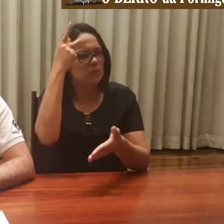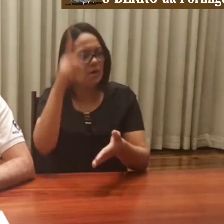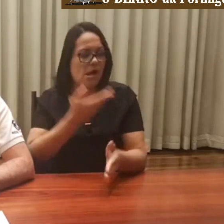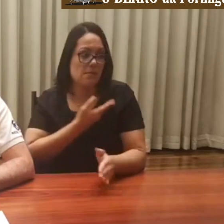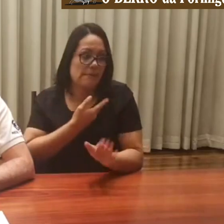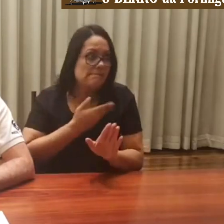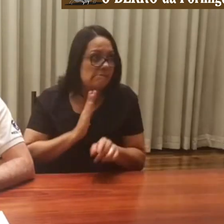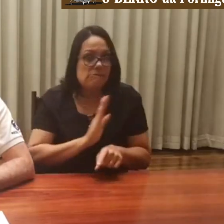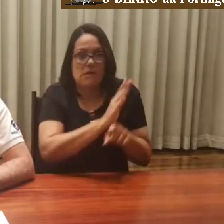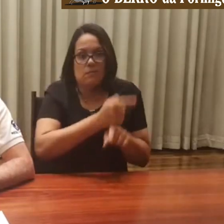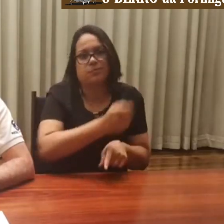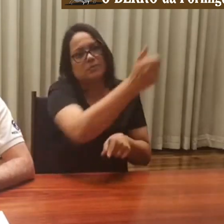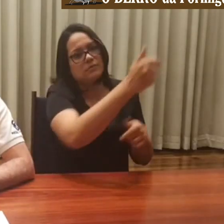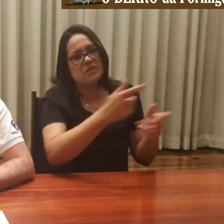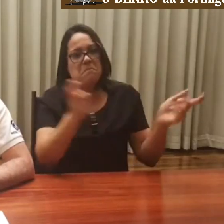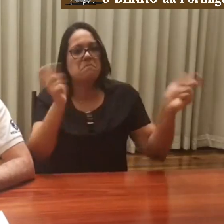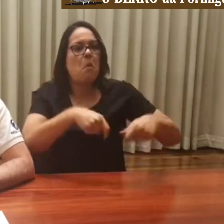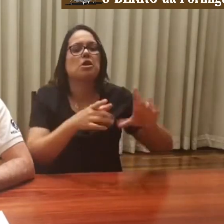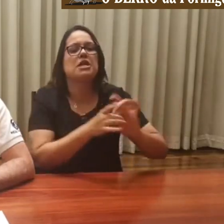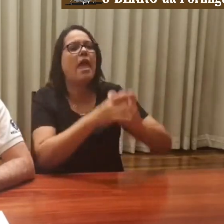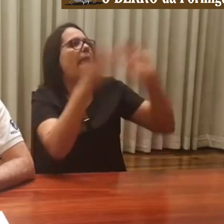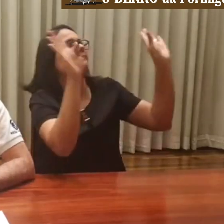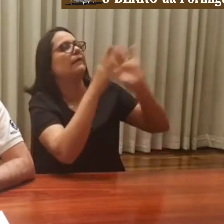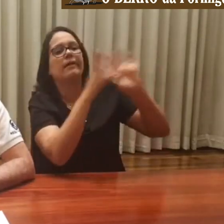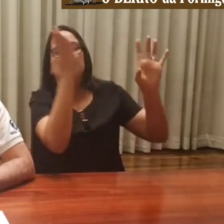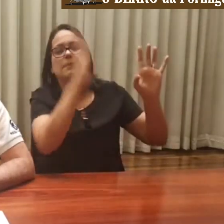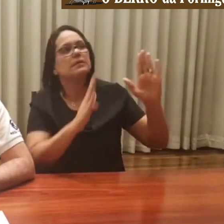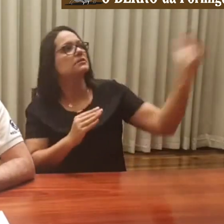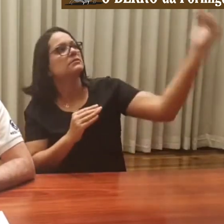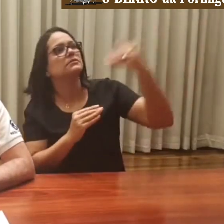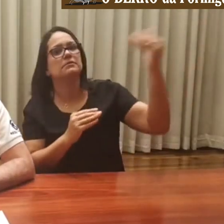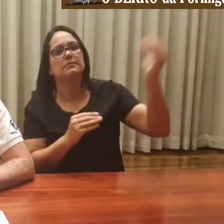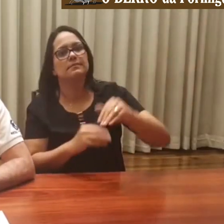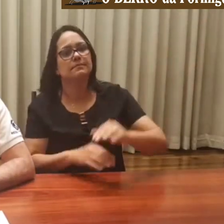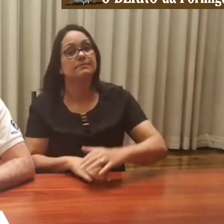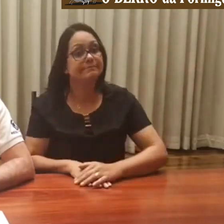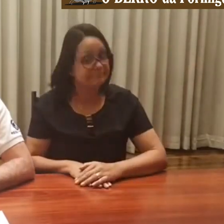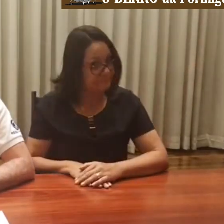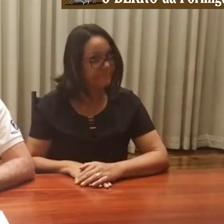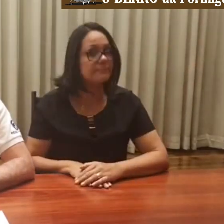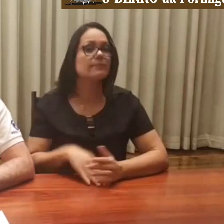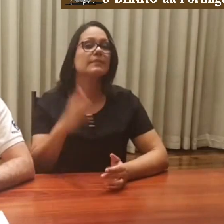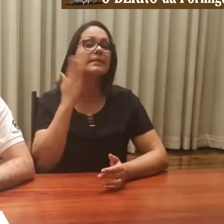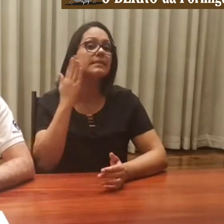amigos. E daí poderia entrar tudo aqui no Brasil. Inclusive, já que o controle